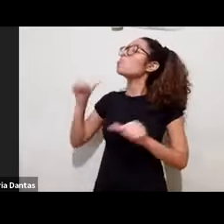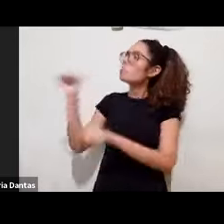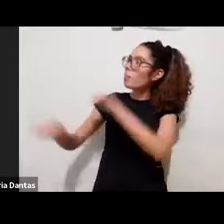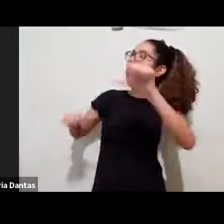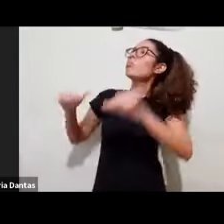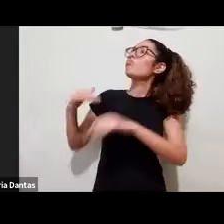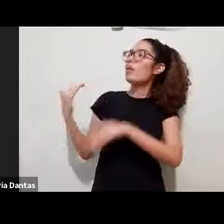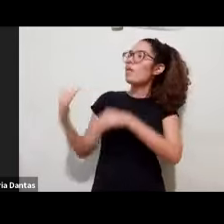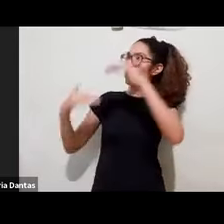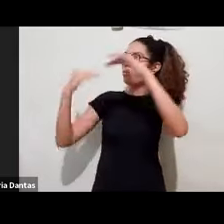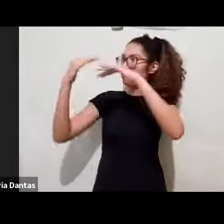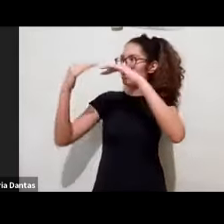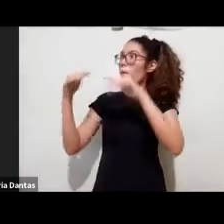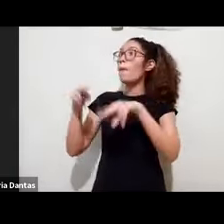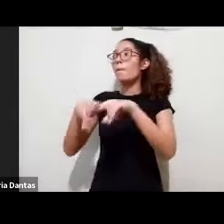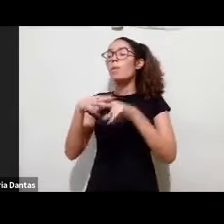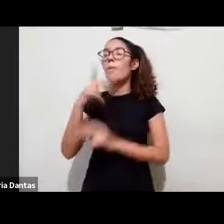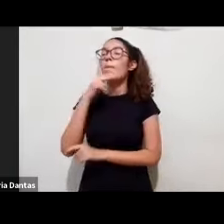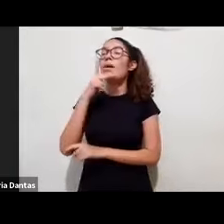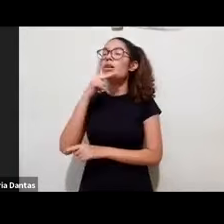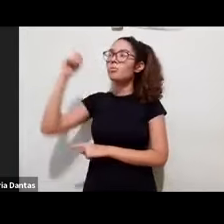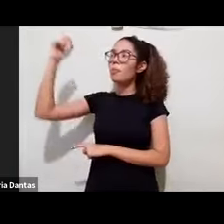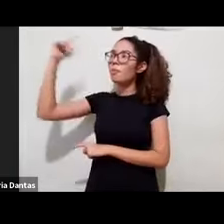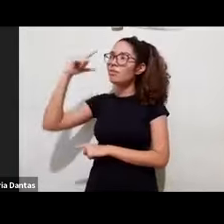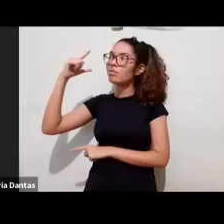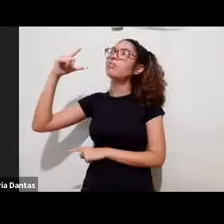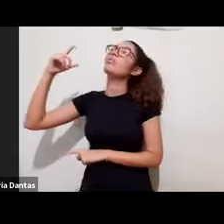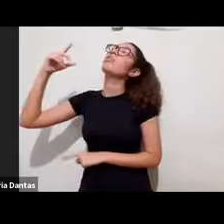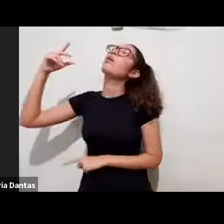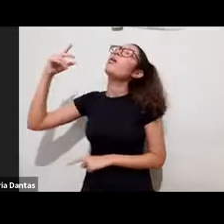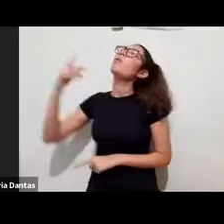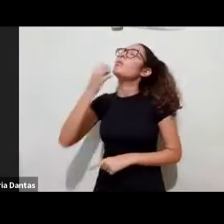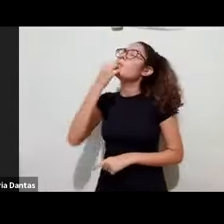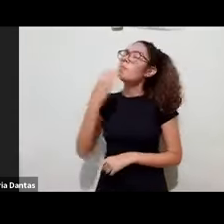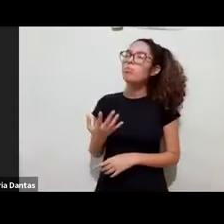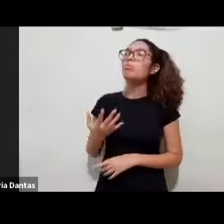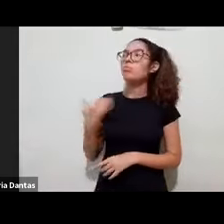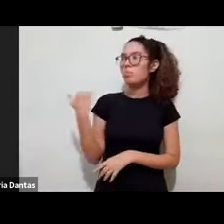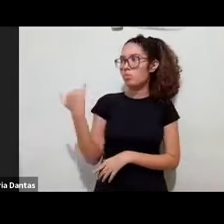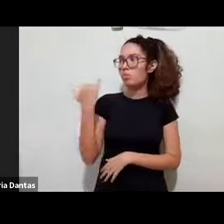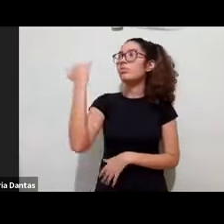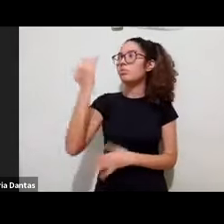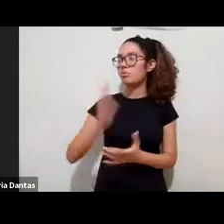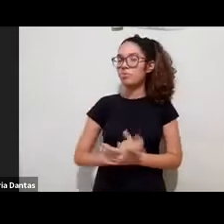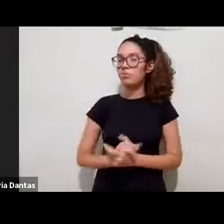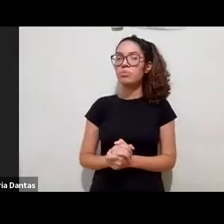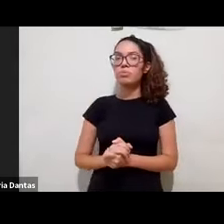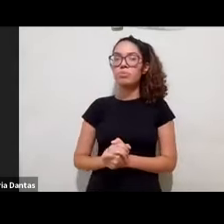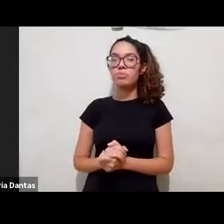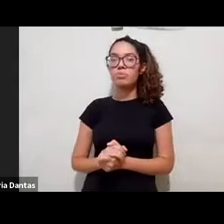isso que o pessoal se faz importante, e é por isso que as nossas candidaturas se fazem muito importantes.